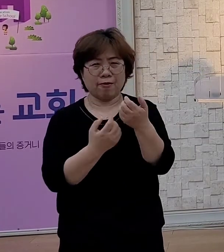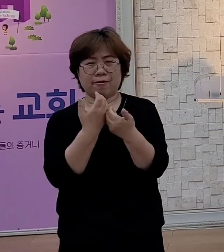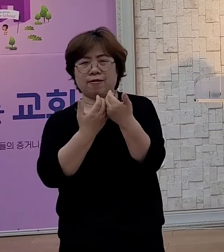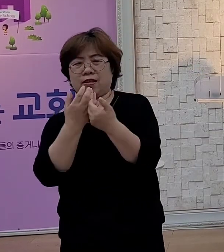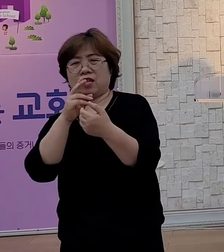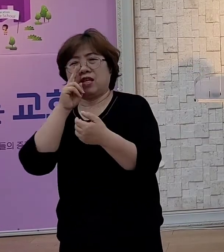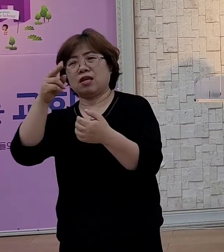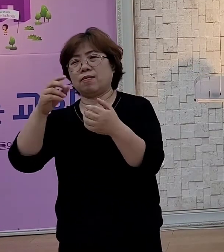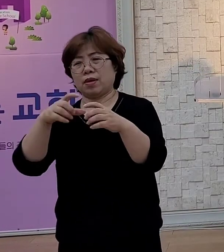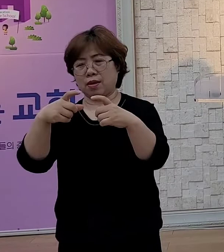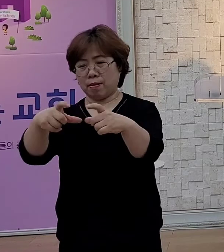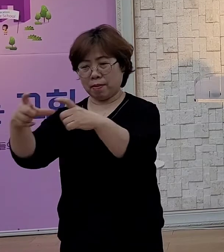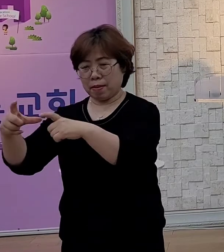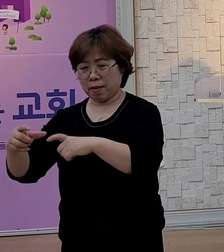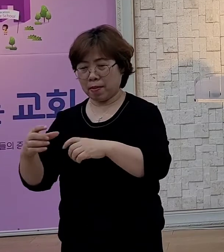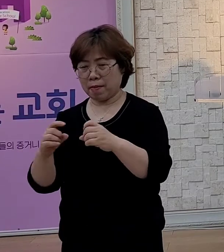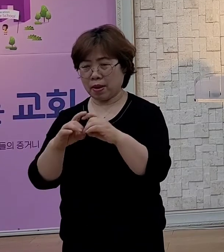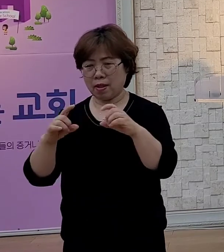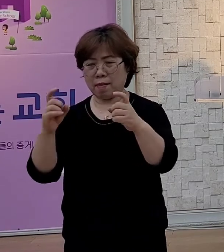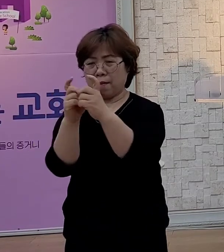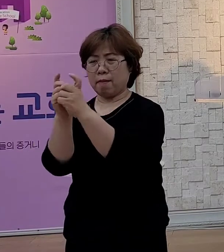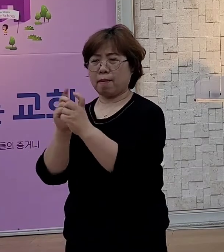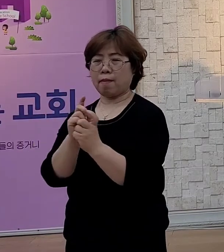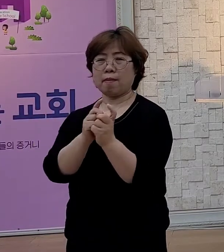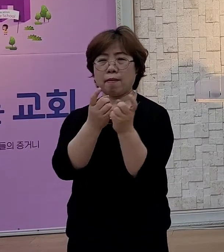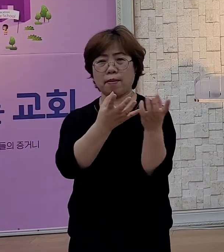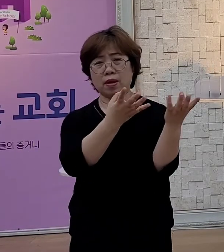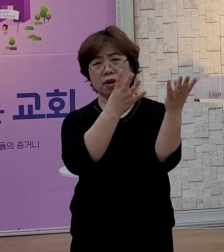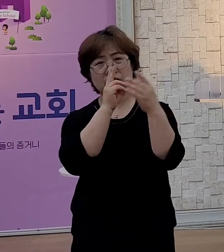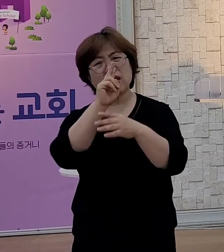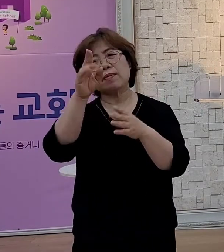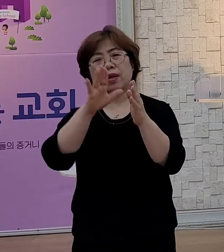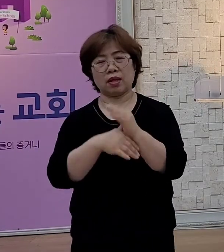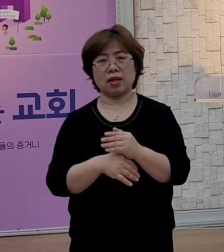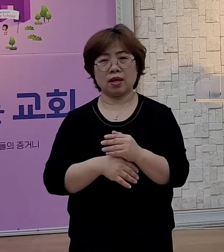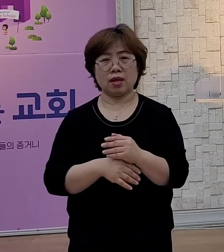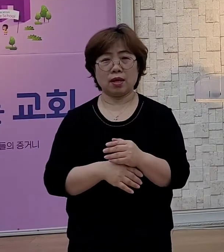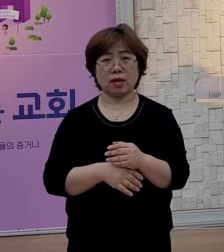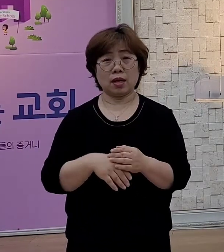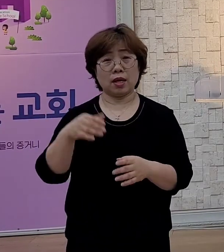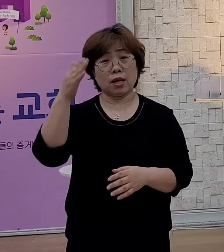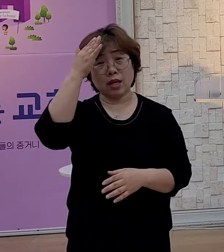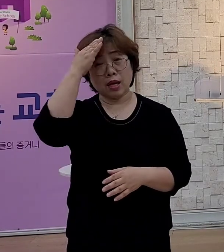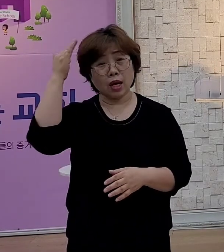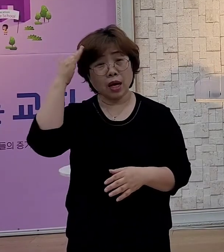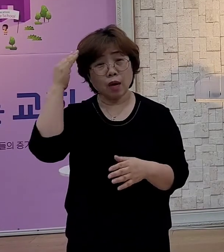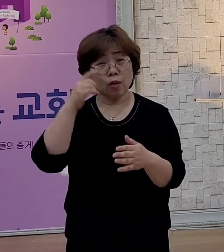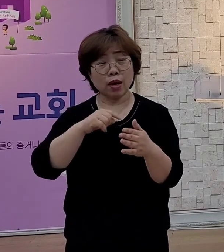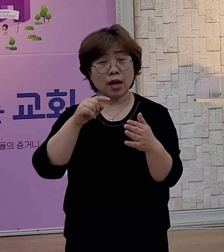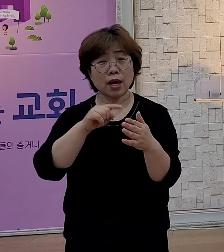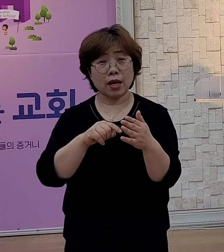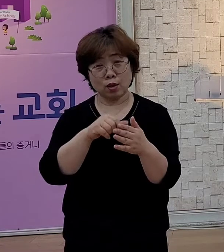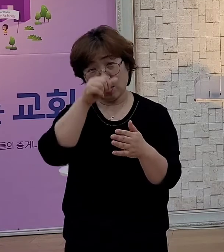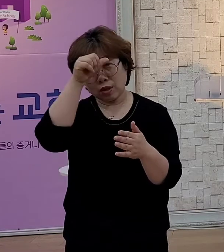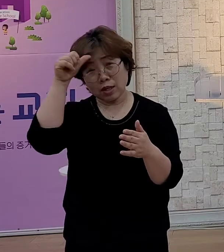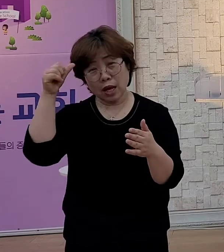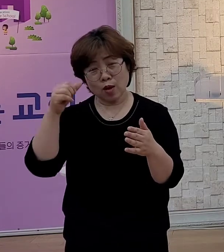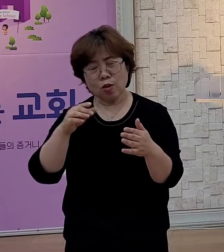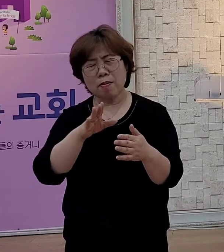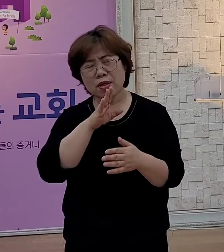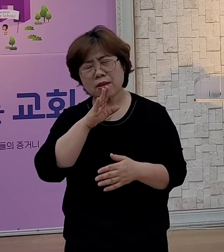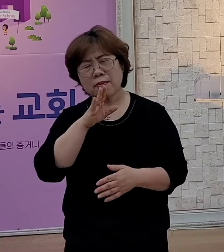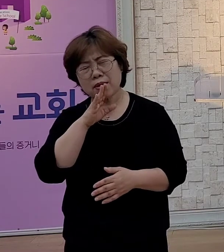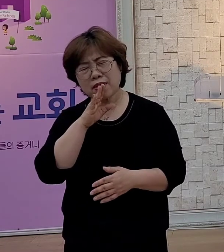했습니다. 그래서 여러분, 이 한국에도 우리 장로 교단만 해도 자기가 맞다고 싸우다가 갈라진 교단만